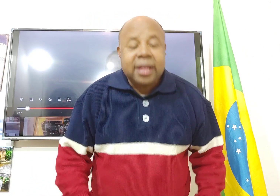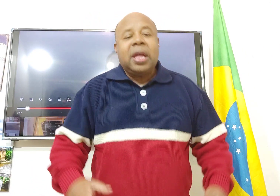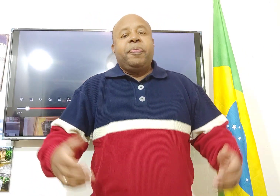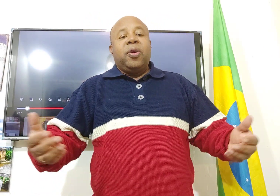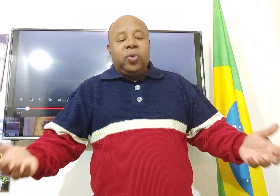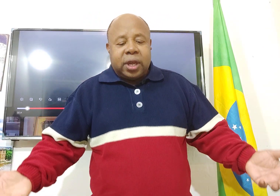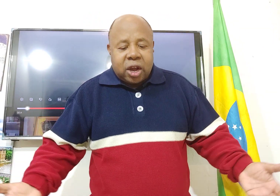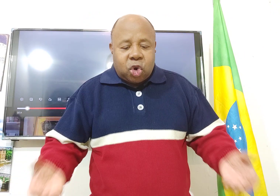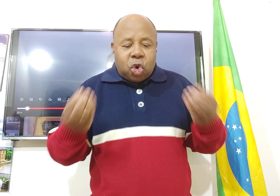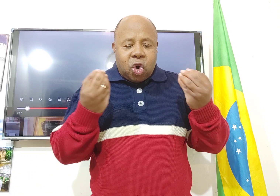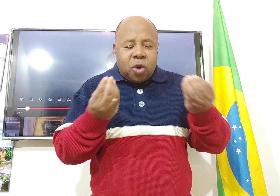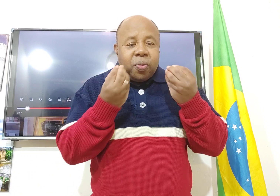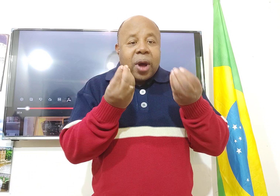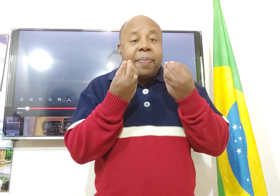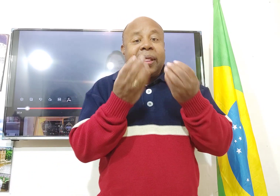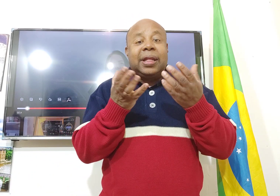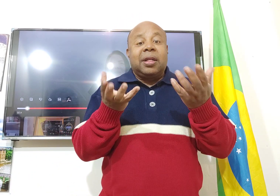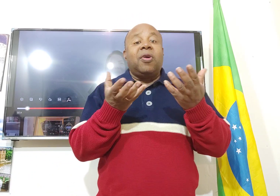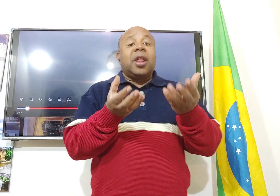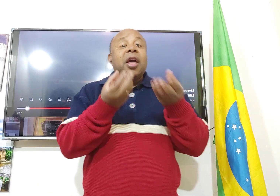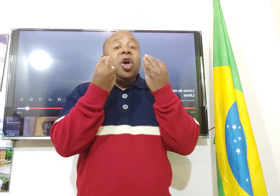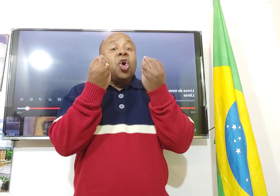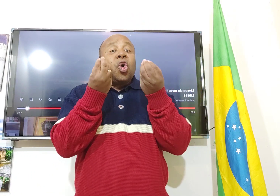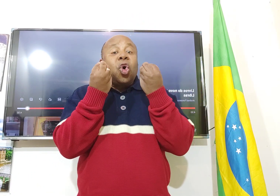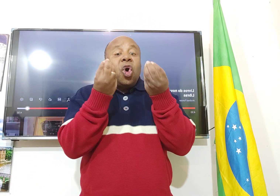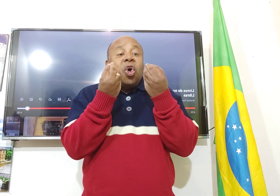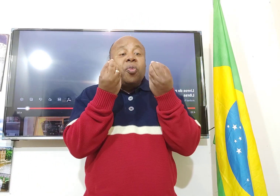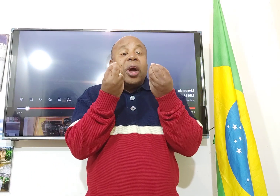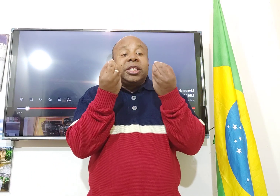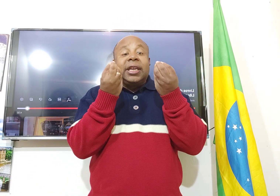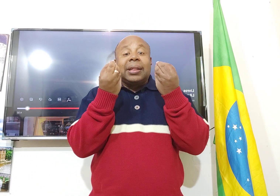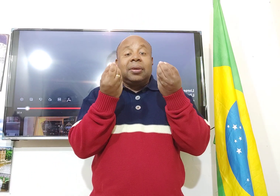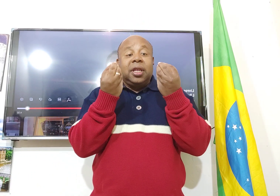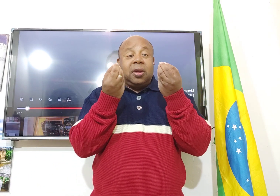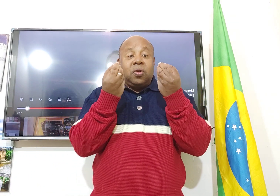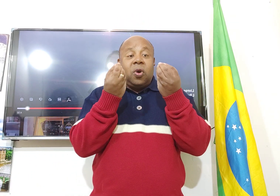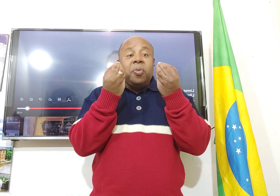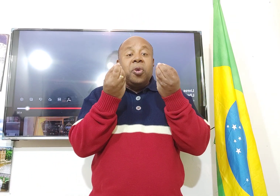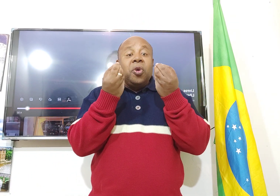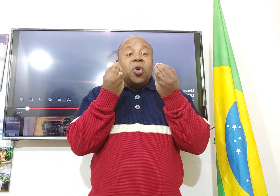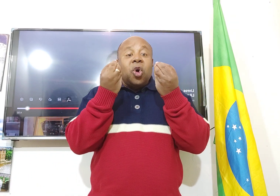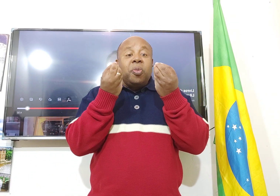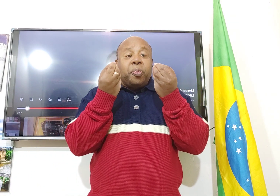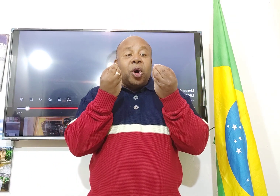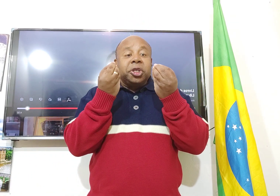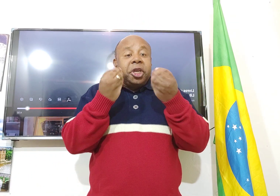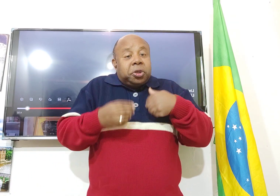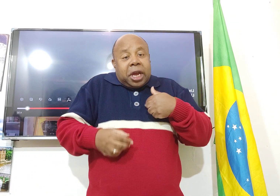ele pergunta, né? Como? Aí presta atenção agora. Como? A indignação dele. Como pode? Eu já,